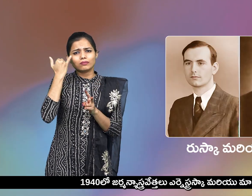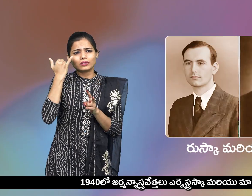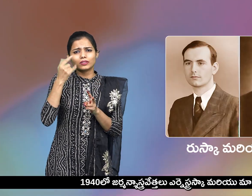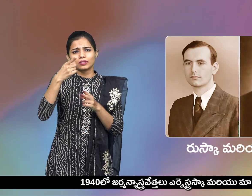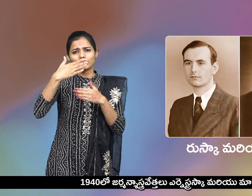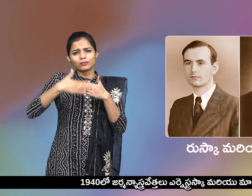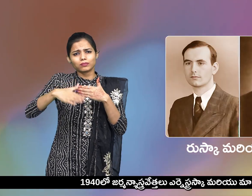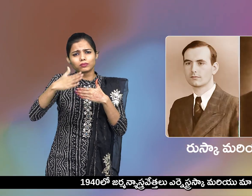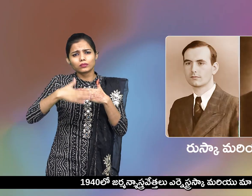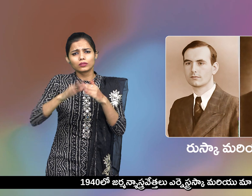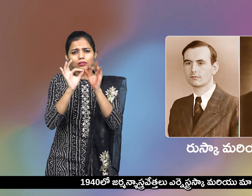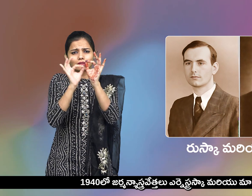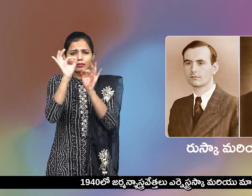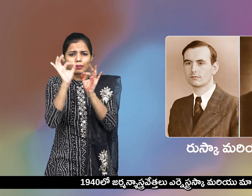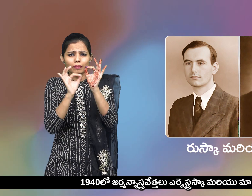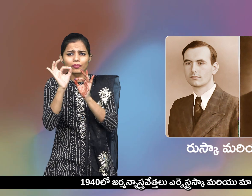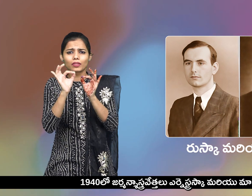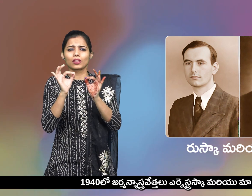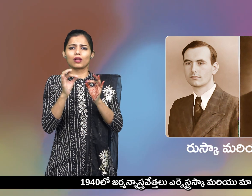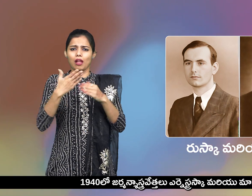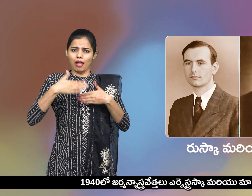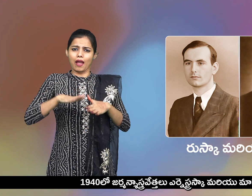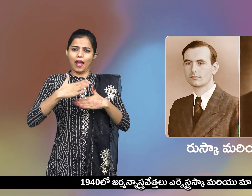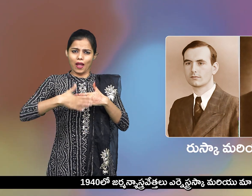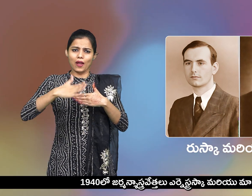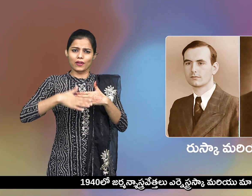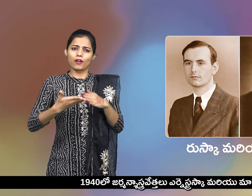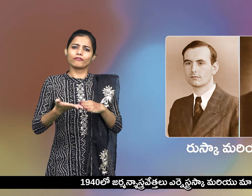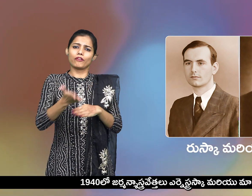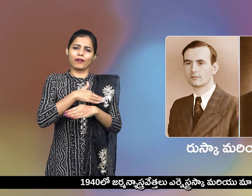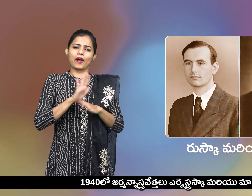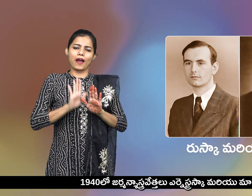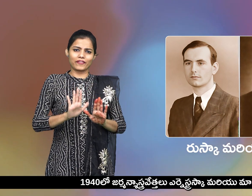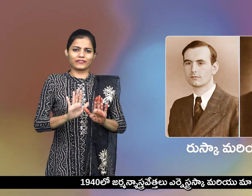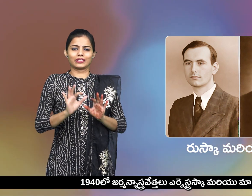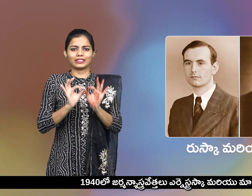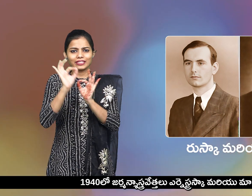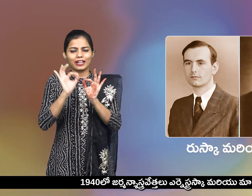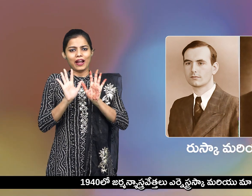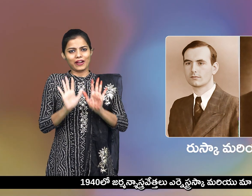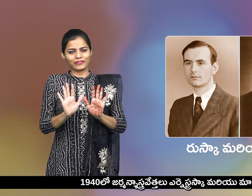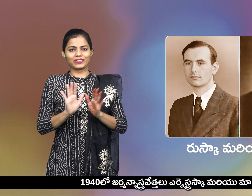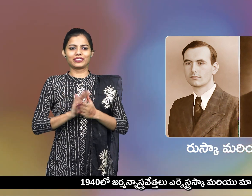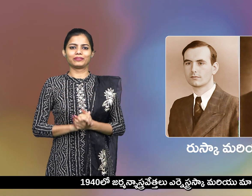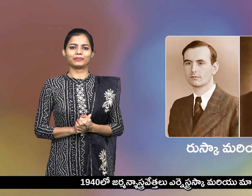పంతొమ్మిది 1940లో జర్మన్ శాస్త్రవేత్తలు ఎర్నెస్ట్ రస్కా మరియు మ్యాక్స్